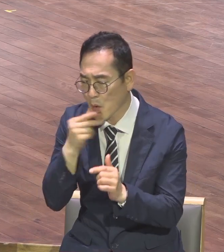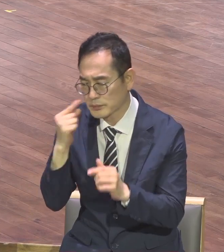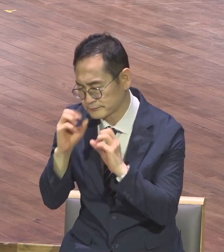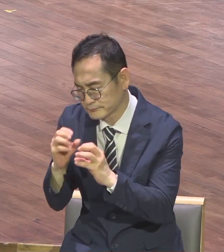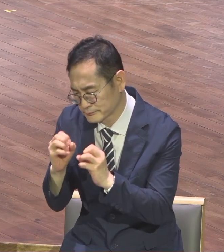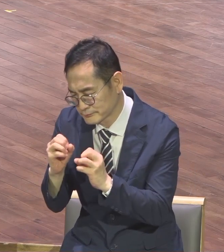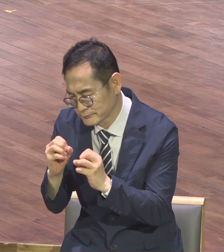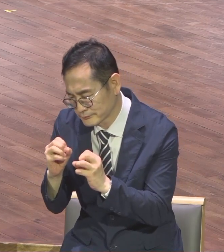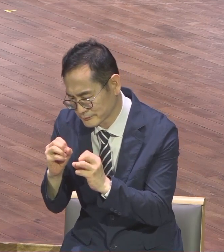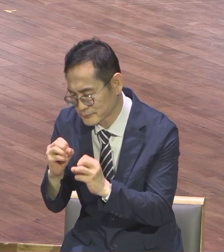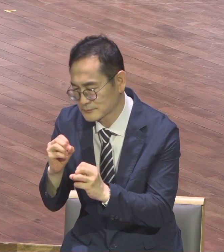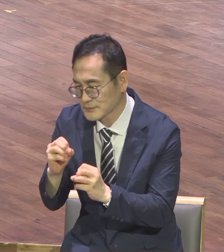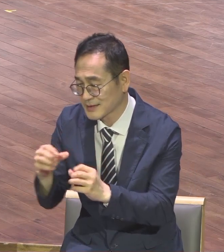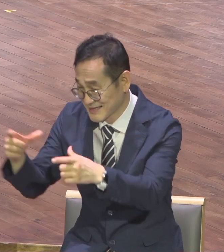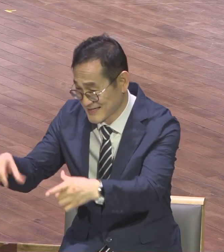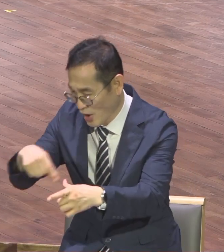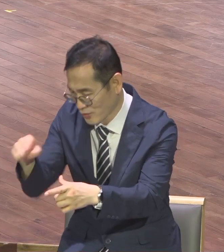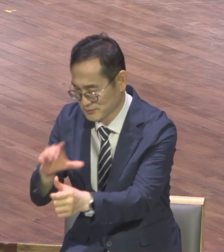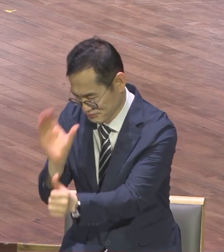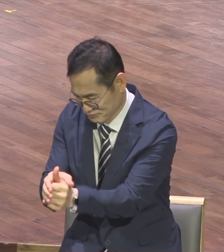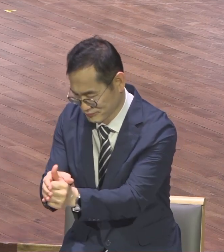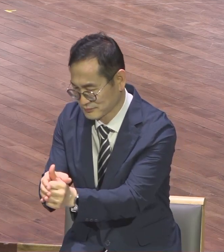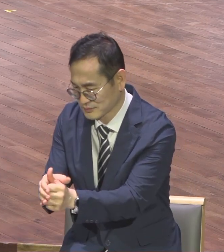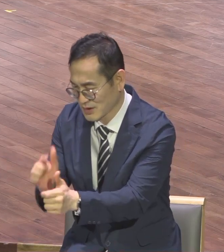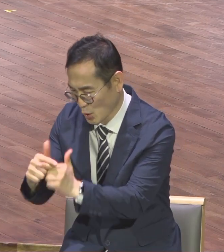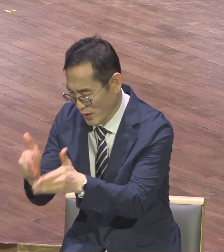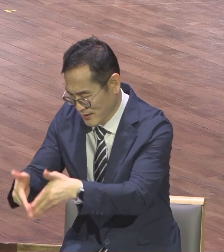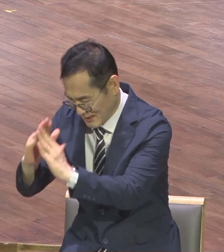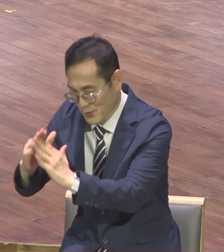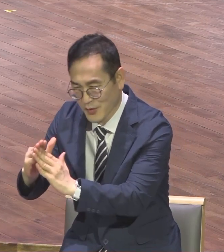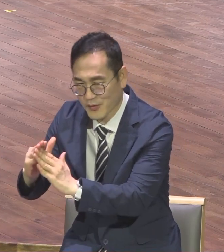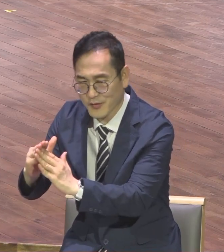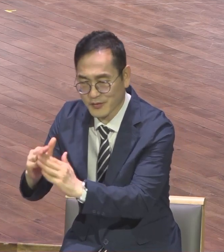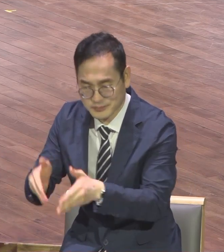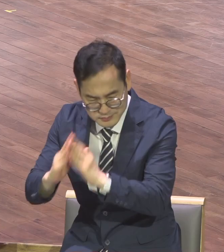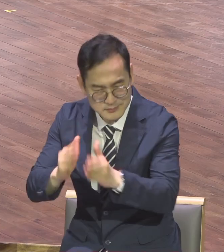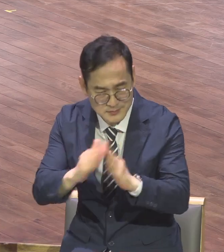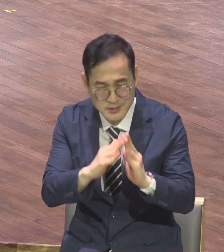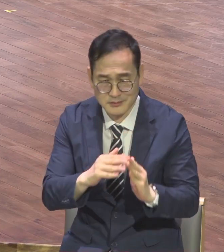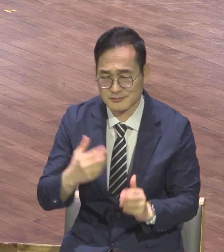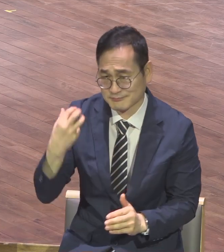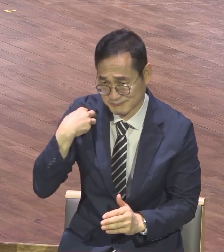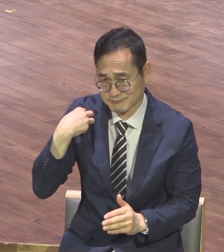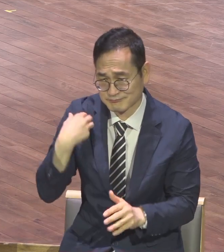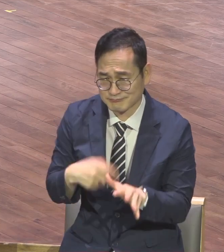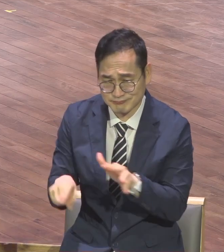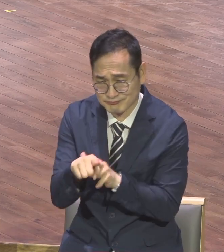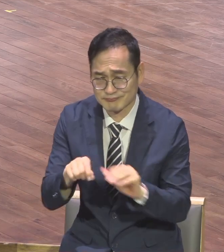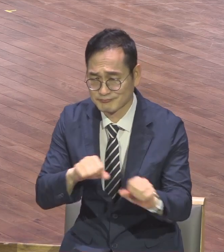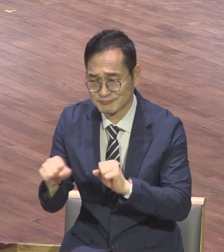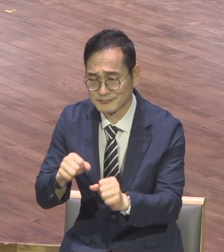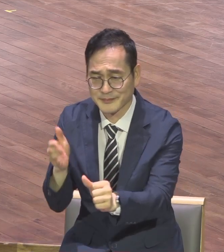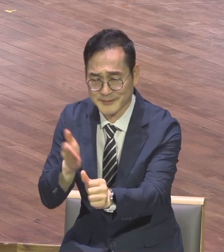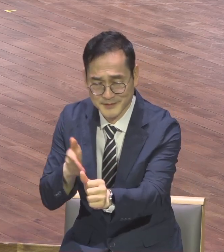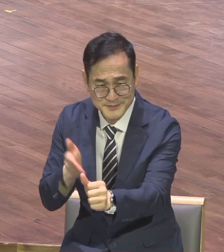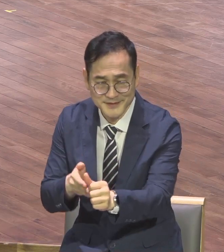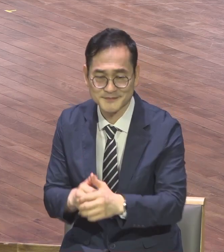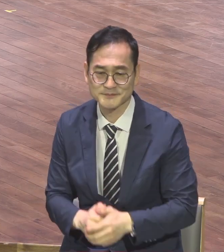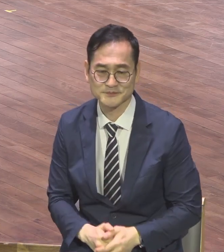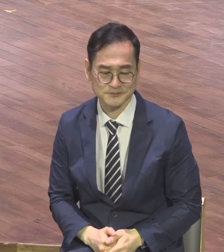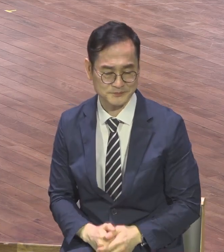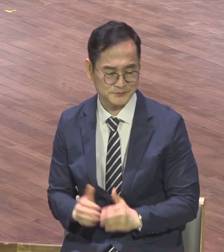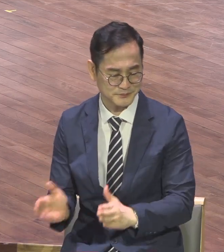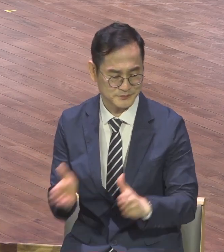사도 바울처럼 전도제자의 서밋으로 멋지게 쓰시기를 주님으로 축복합니다. 두 번째로 확실한